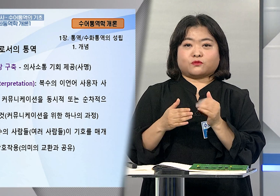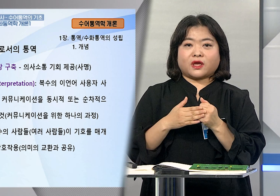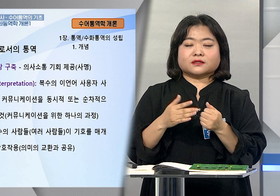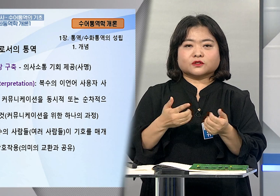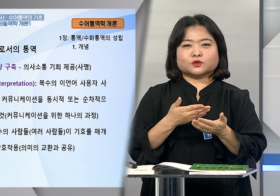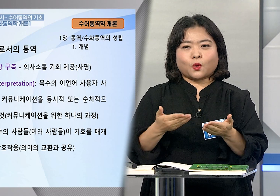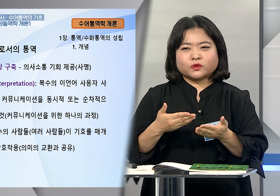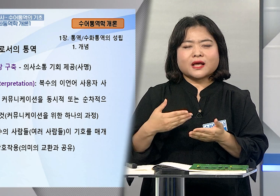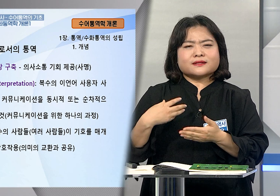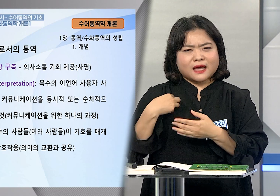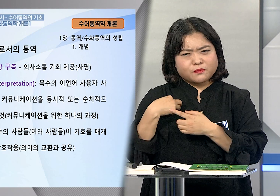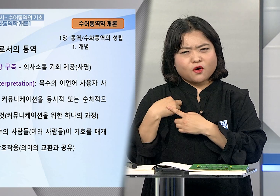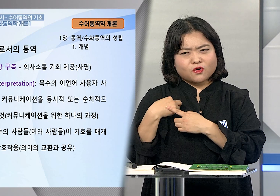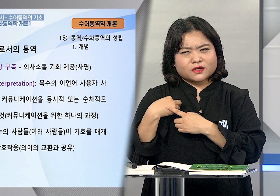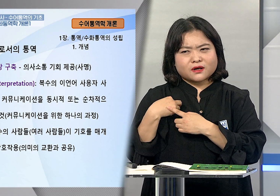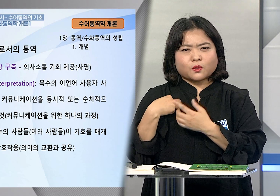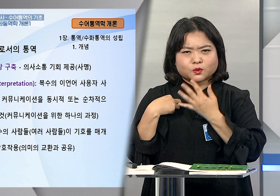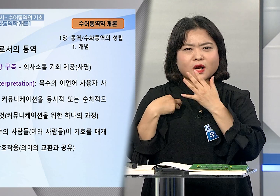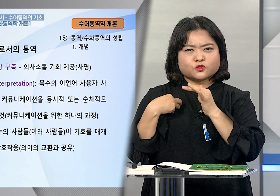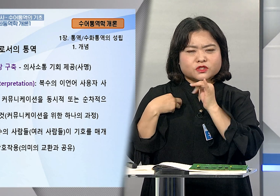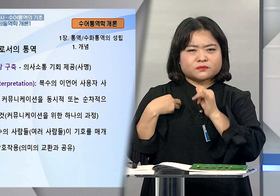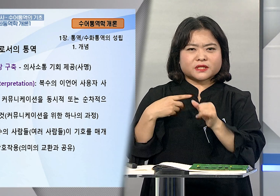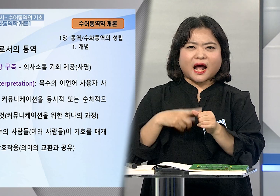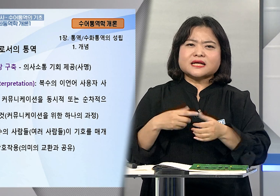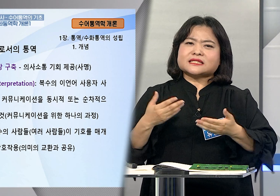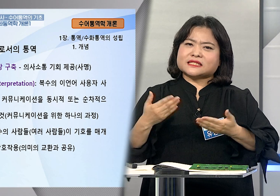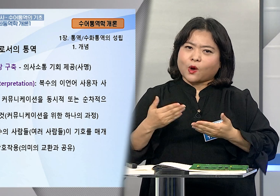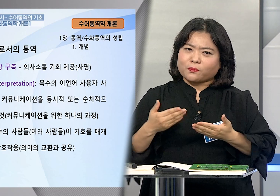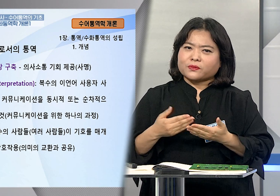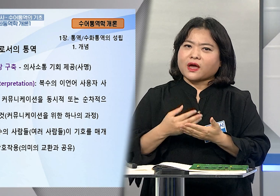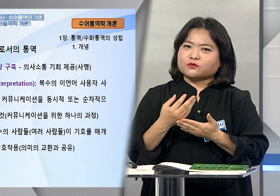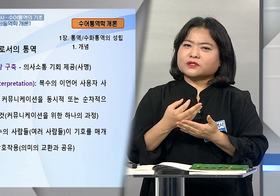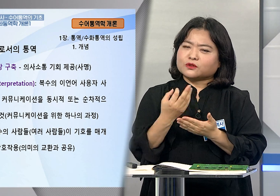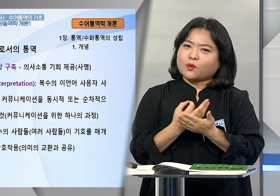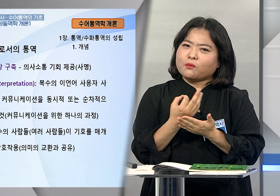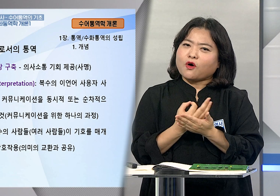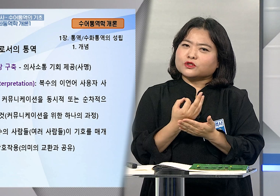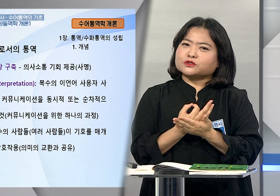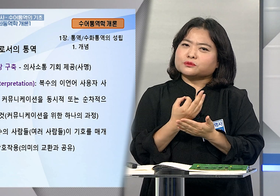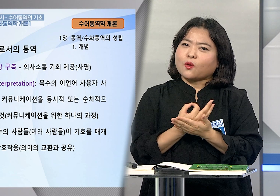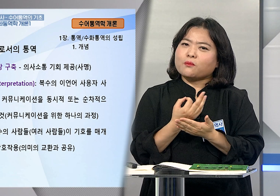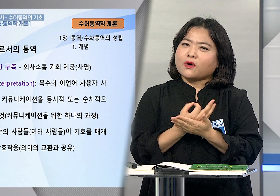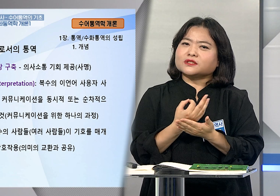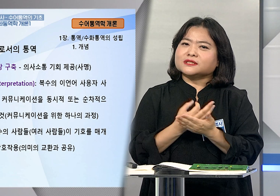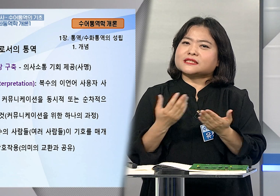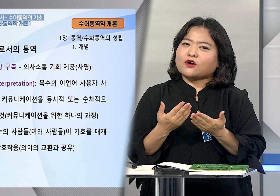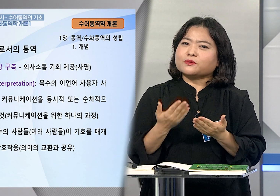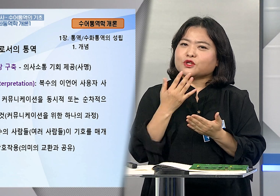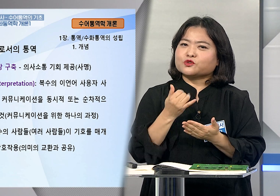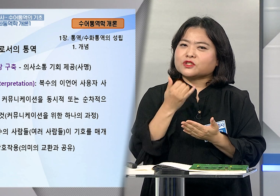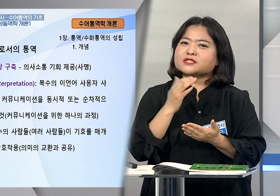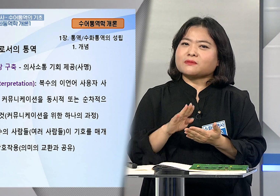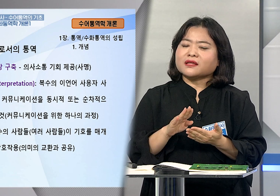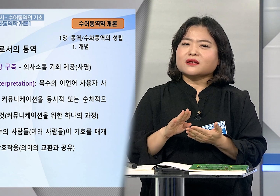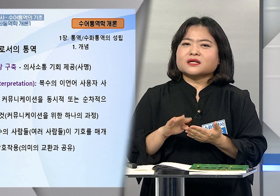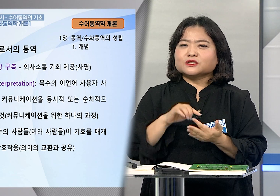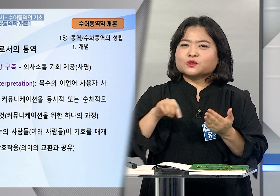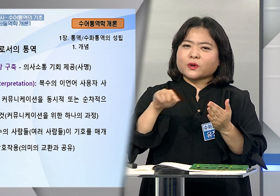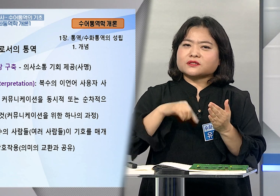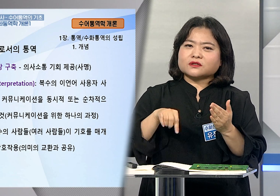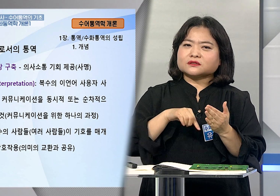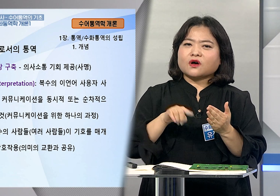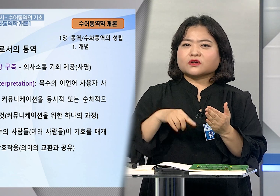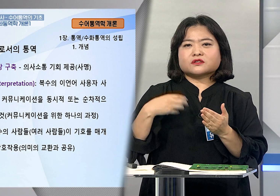하기 때문에 그것은 곧 사명이라고도 할 수 있습니다. 직업, 네, 우리가 돈 버는 직업이 될 수도 있지만